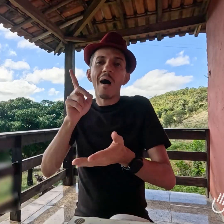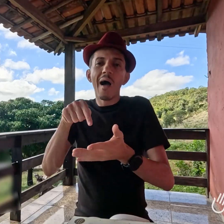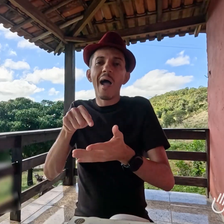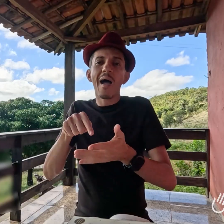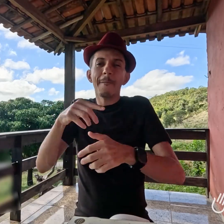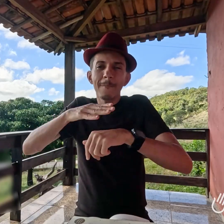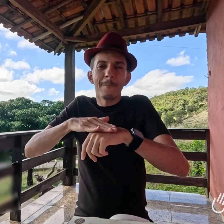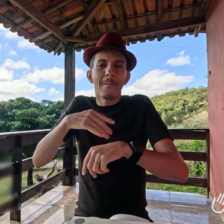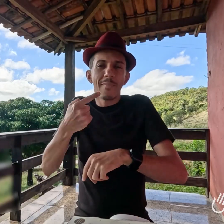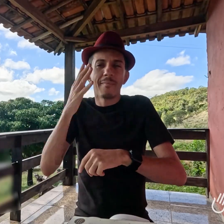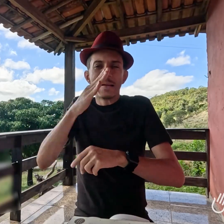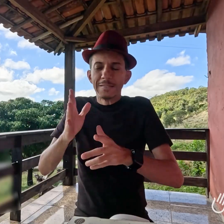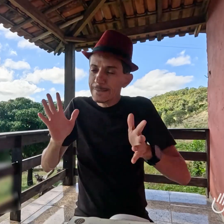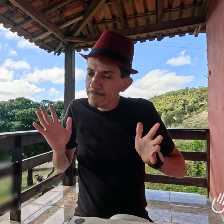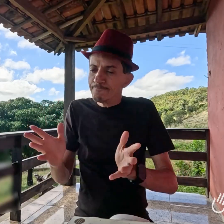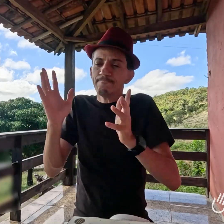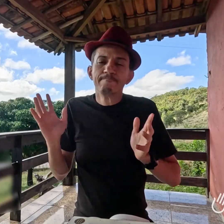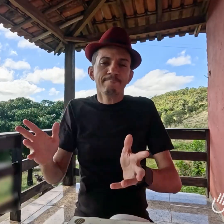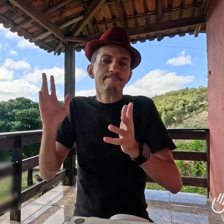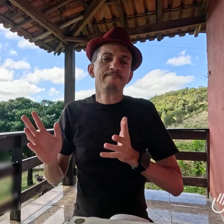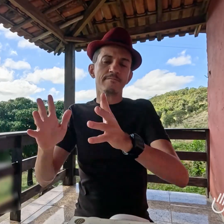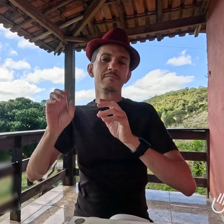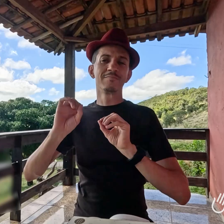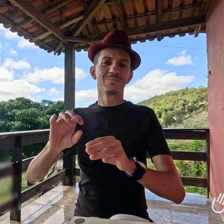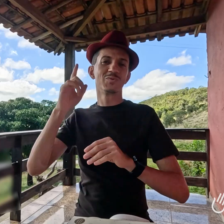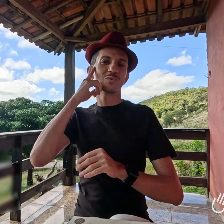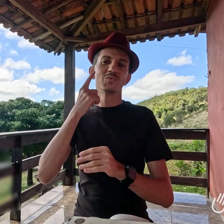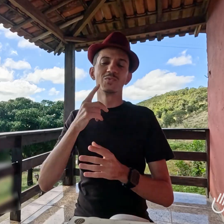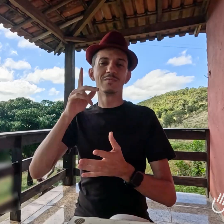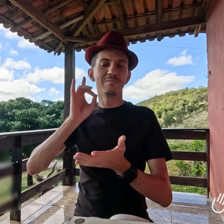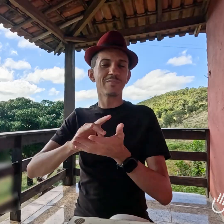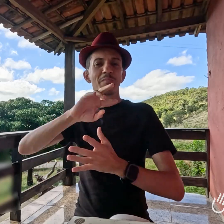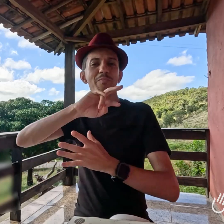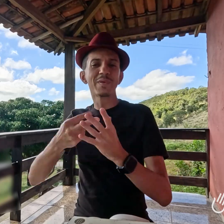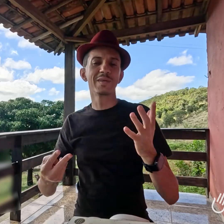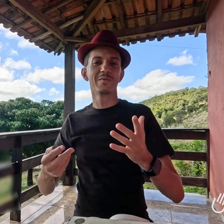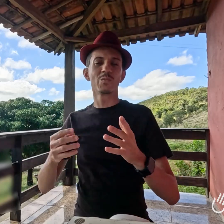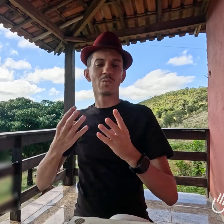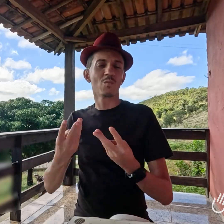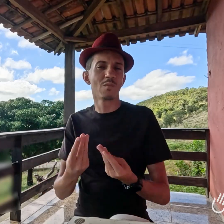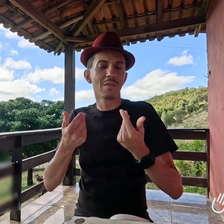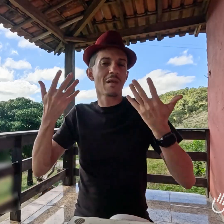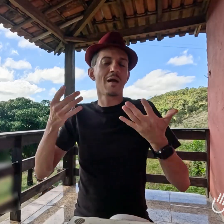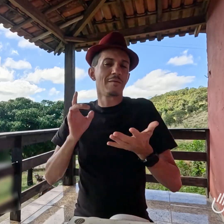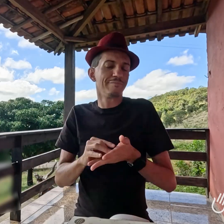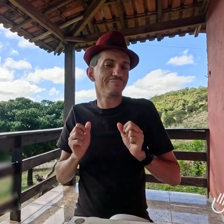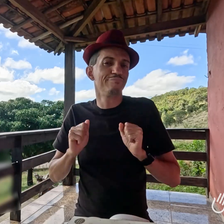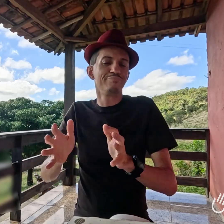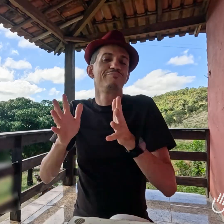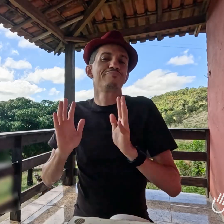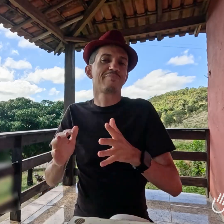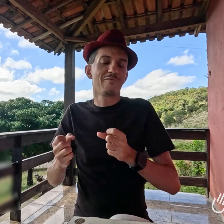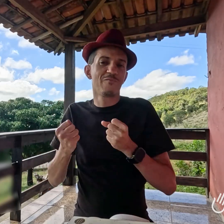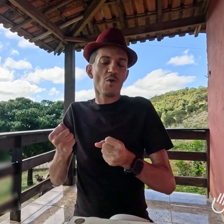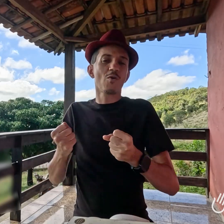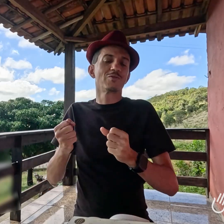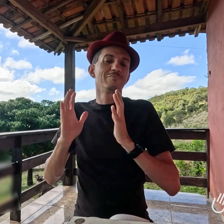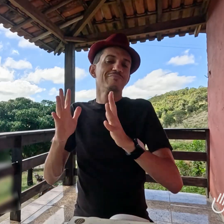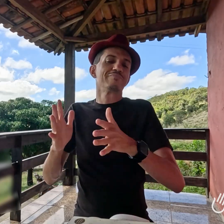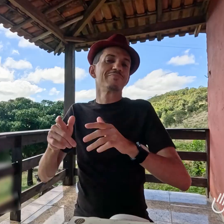por que o livro chama Escrita de Sinais na Educação de Surdos? Porque ele foi escrito especialmente para contribuir de forma direta